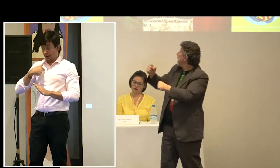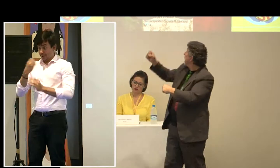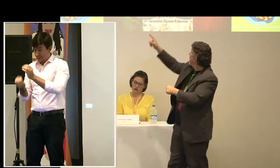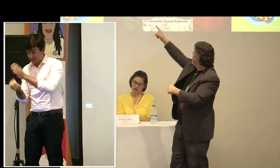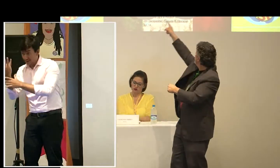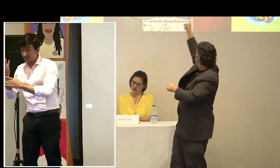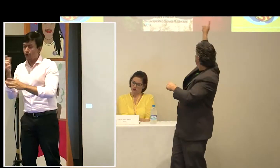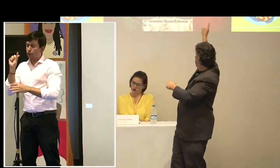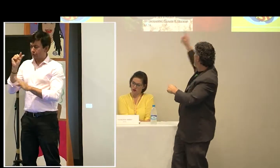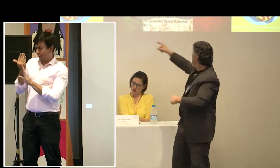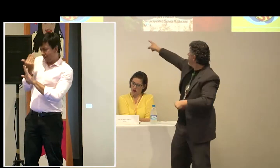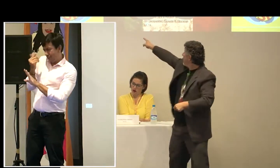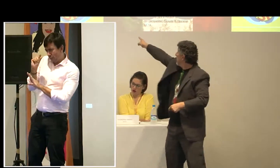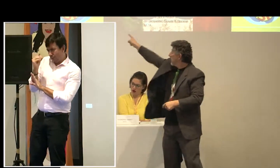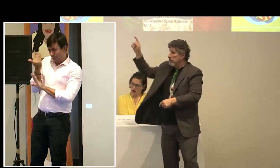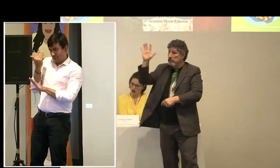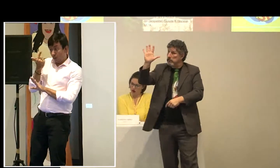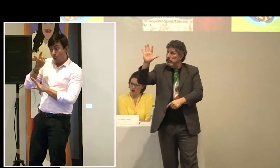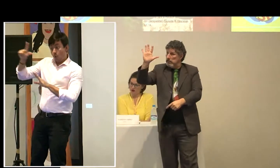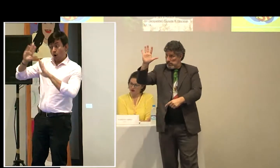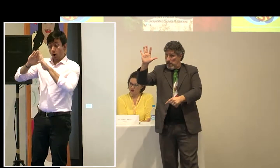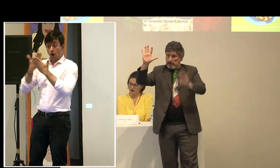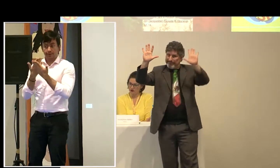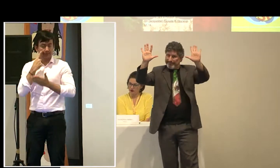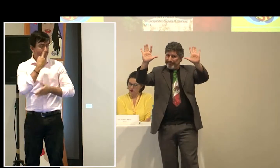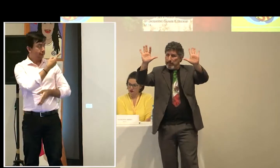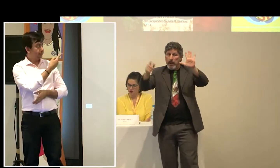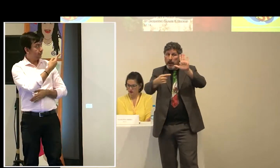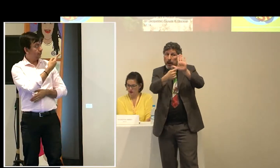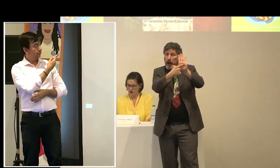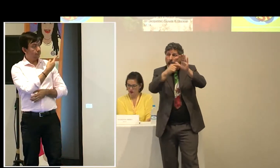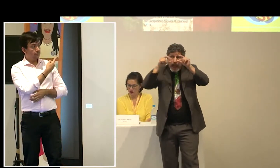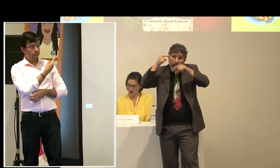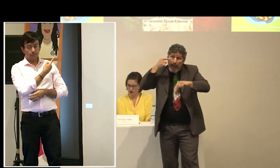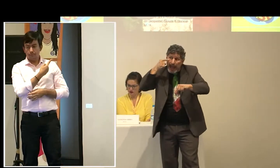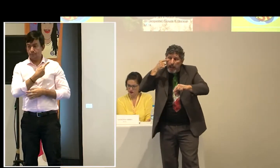vez mais e mais até termos um número ideal.